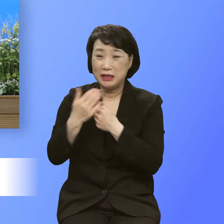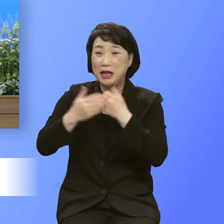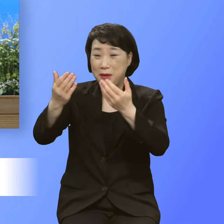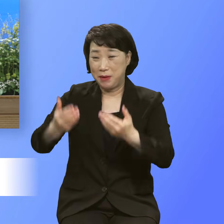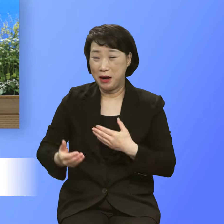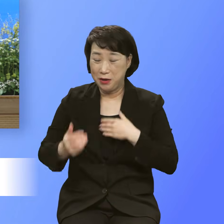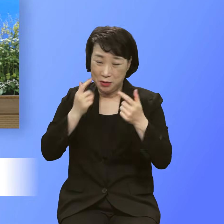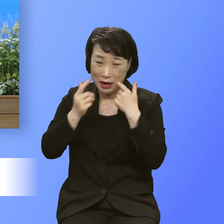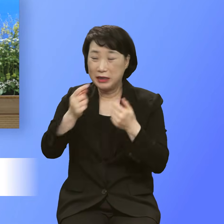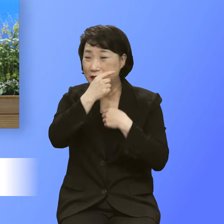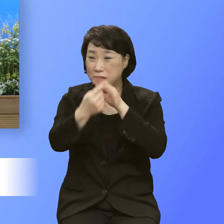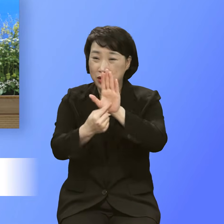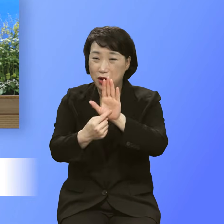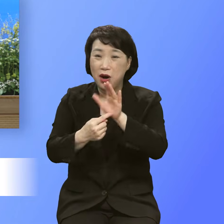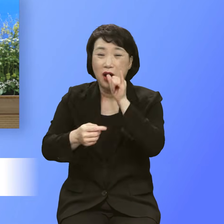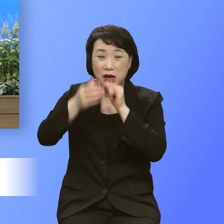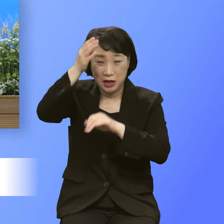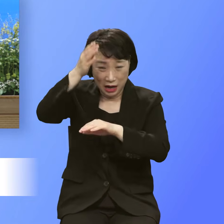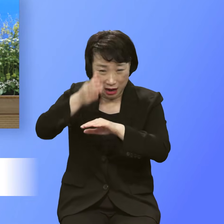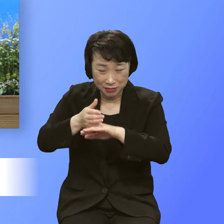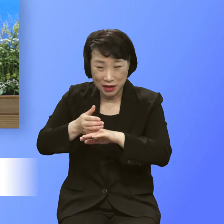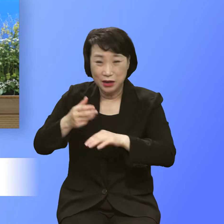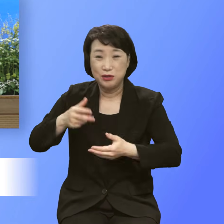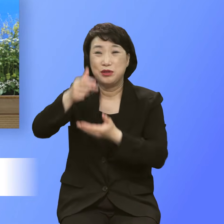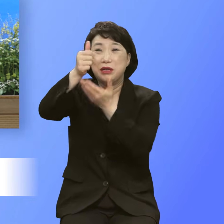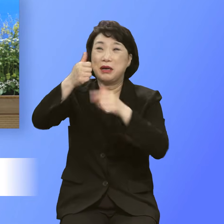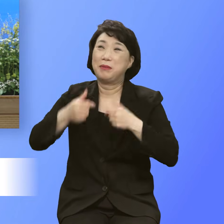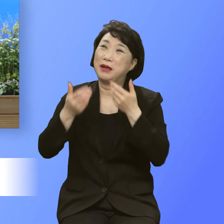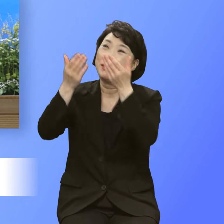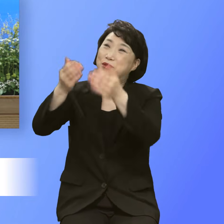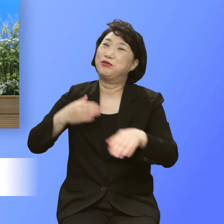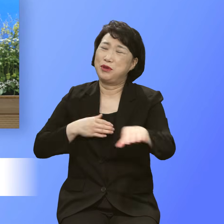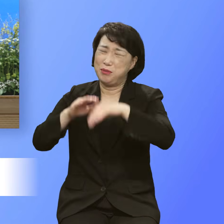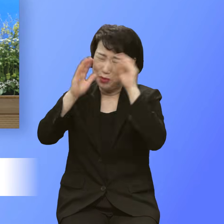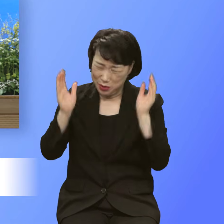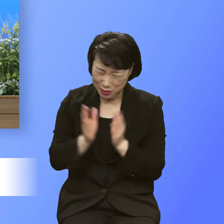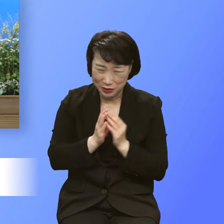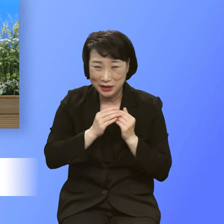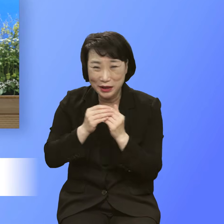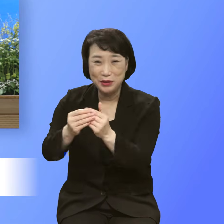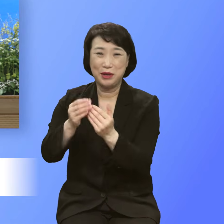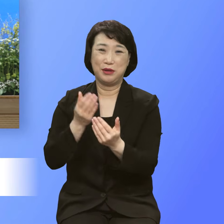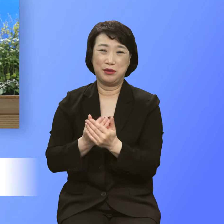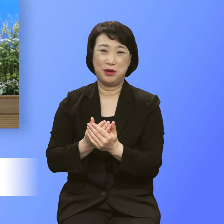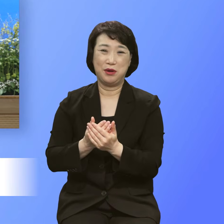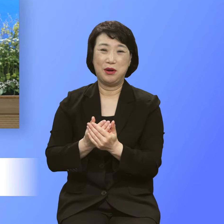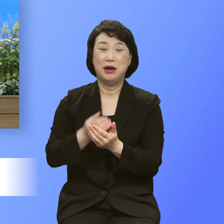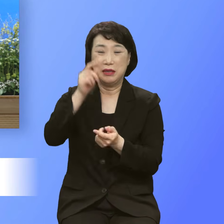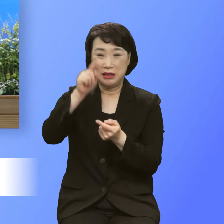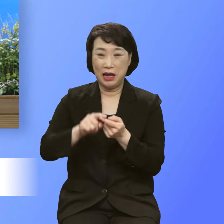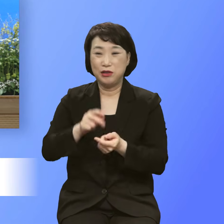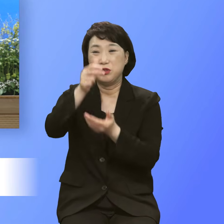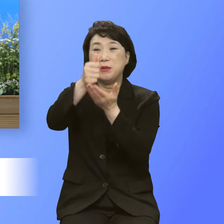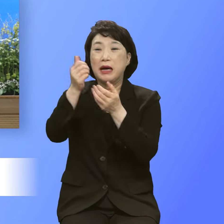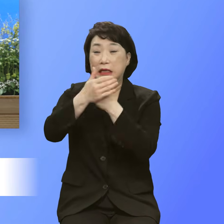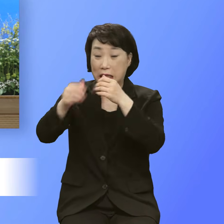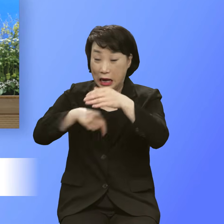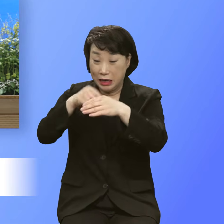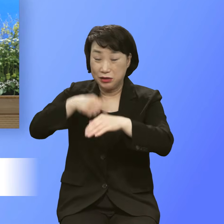은혜를 확증하고 감사로 주님을 기쁘시게 하는 우리 모든 성도들 되도록 인도하여 주시옵소서. 그렇게 주님의 은혜